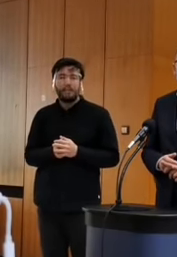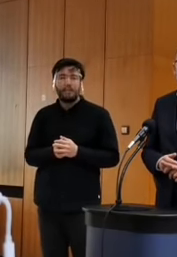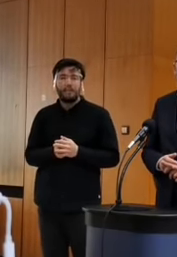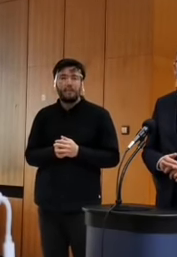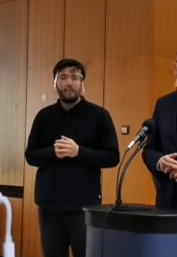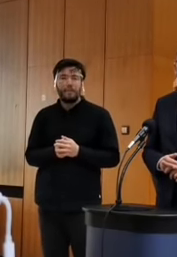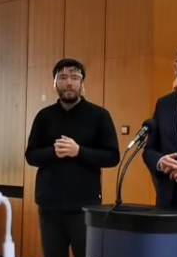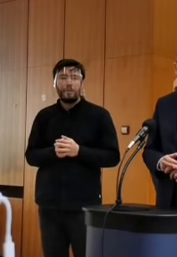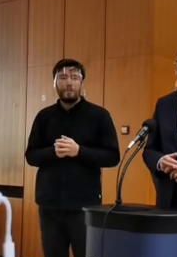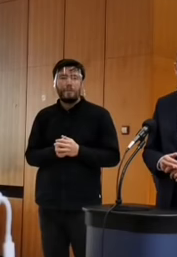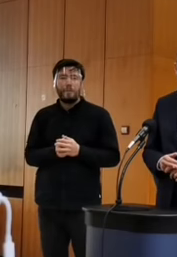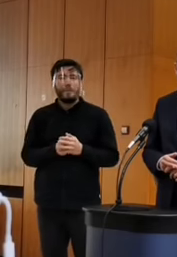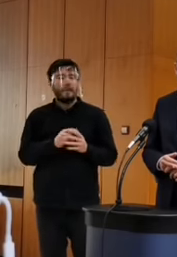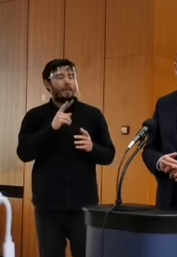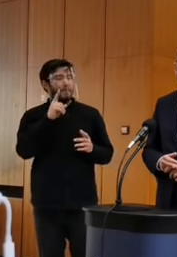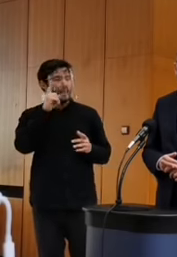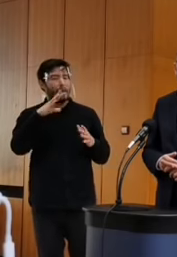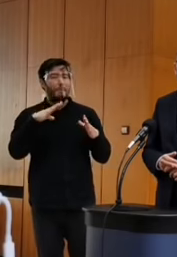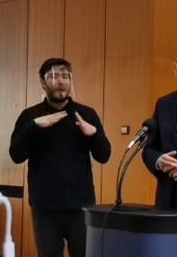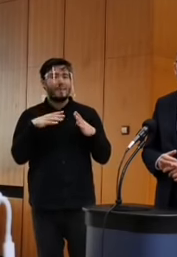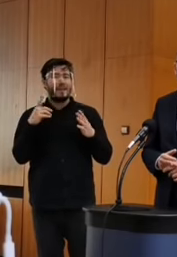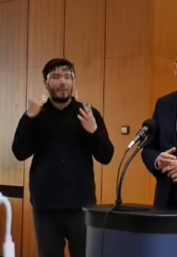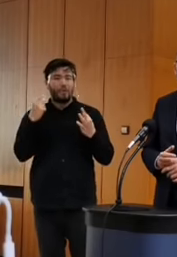Že teraz vieme, že teda pani Remišová je o